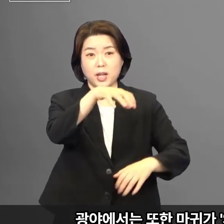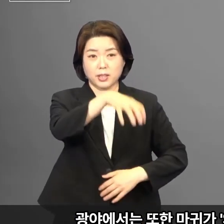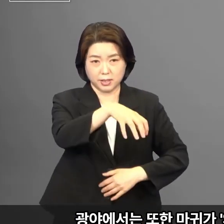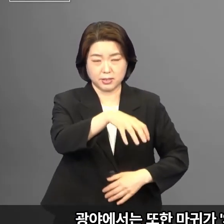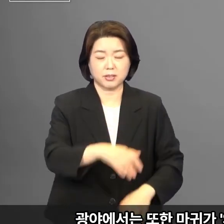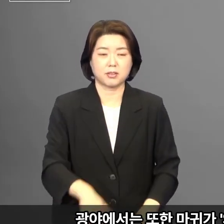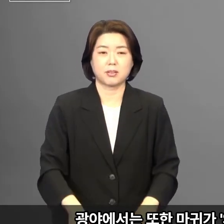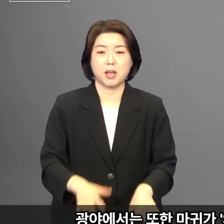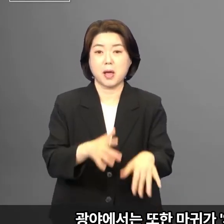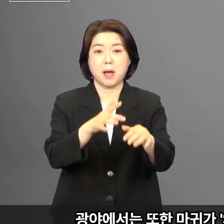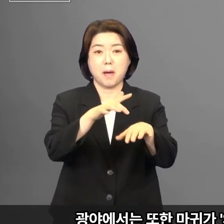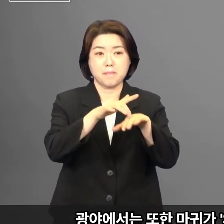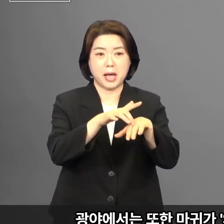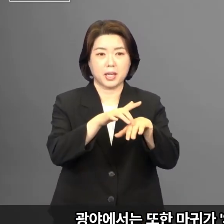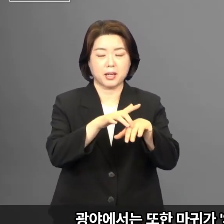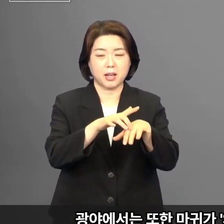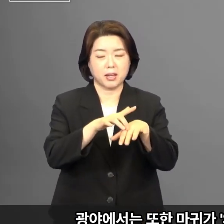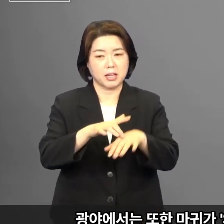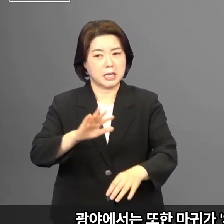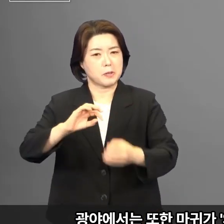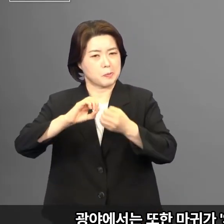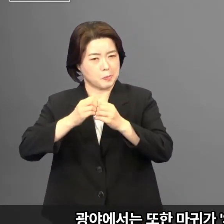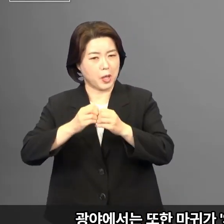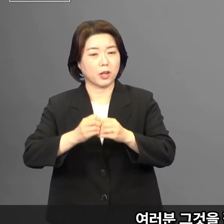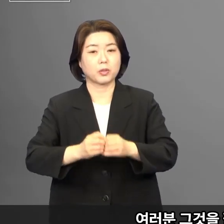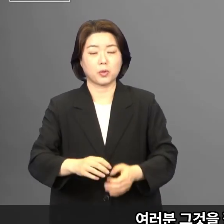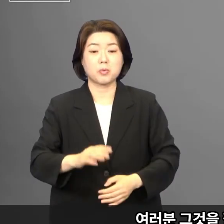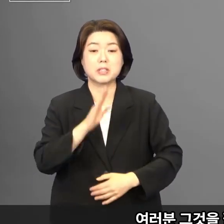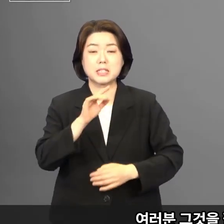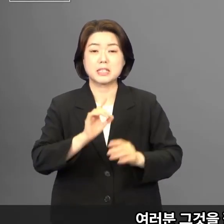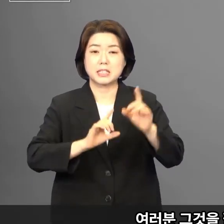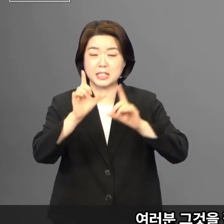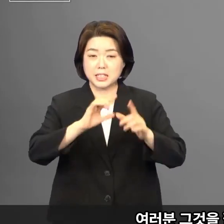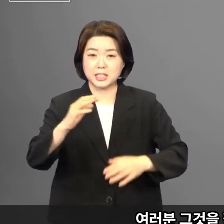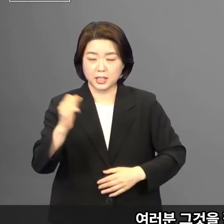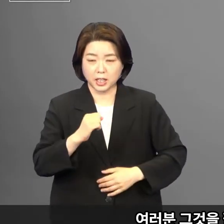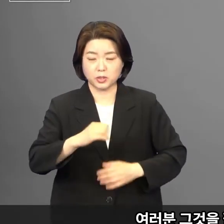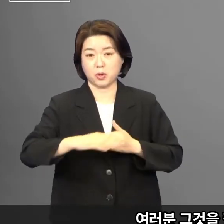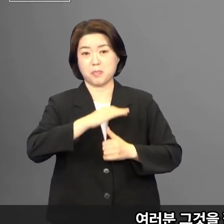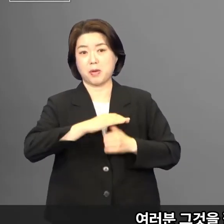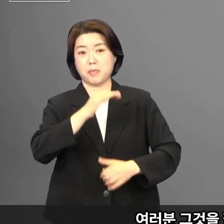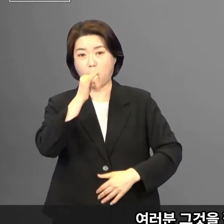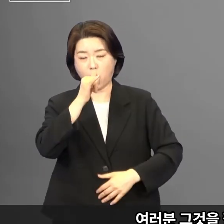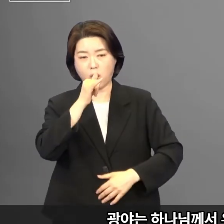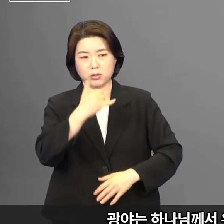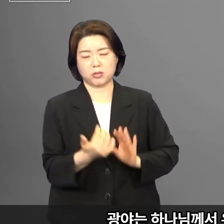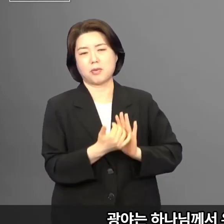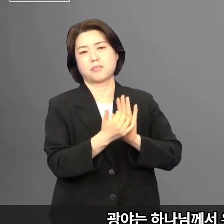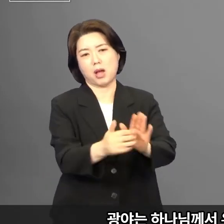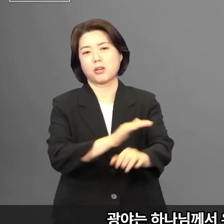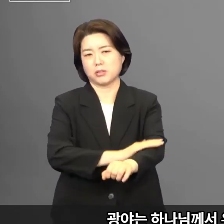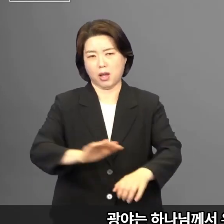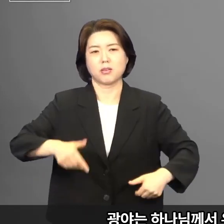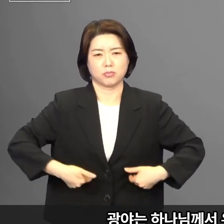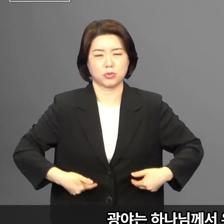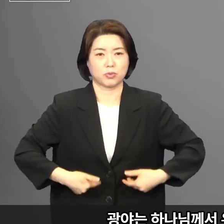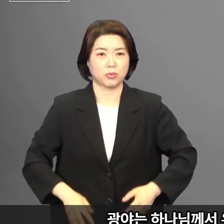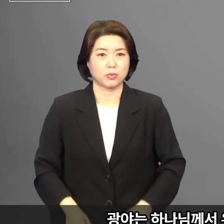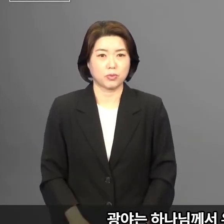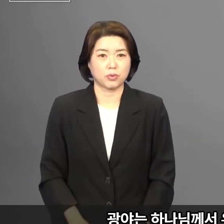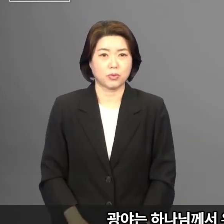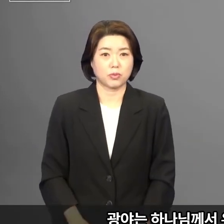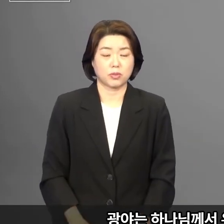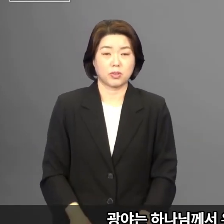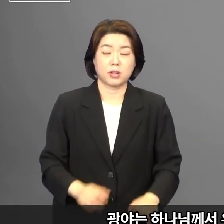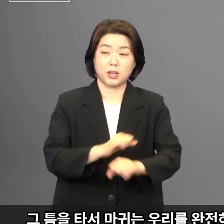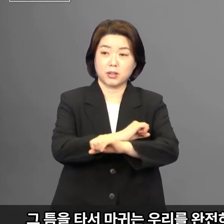마귀가 왜곡된 진실로 공격하기 때문에 여러분 그것을 잘 방어하셔야 됩니다. 자, 광야는 하나님께서 우리를